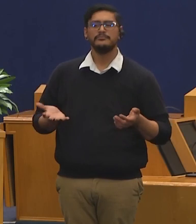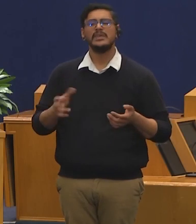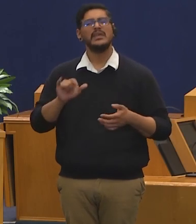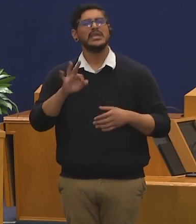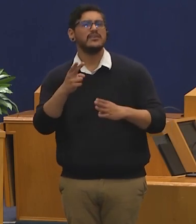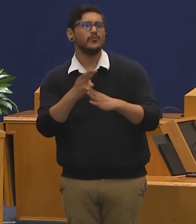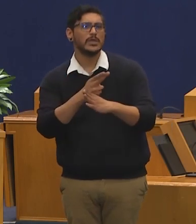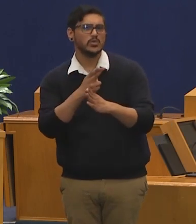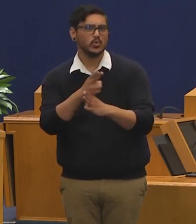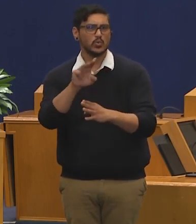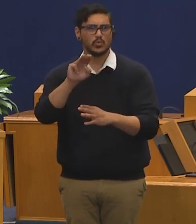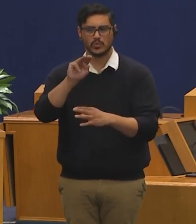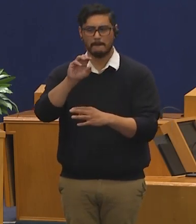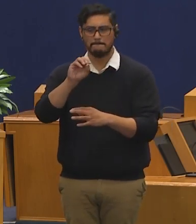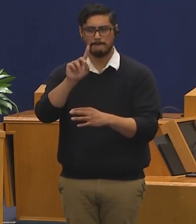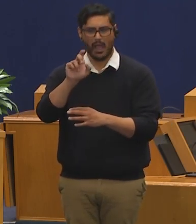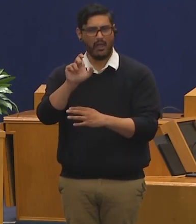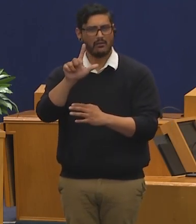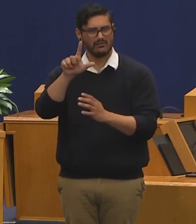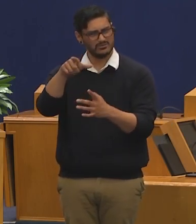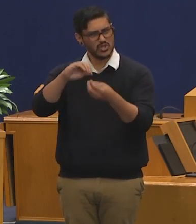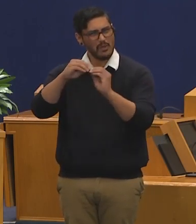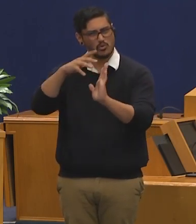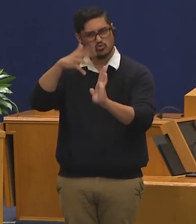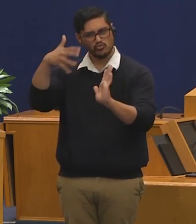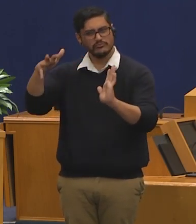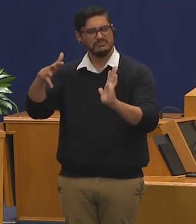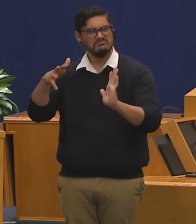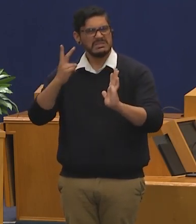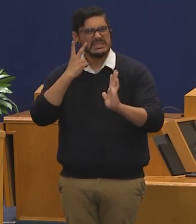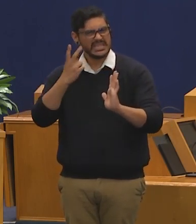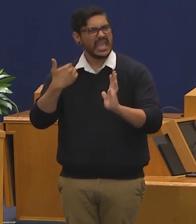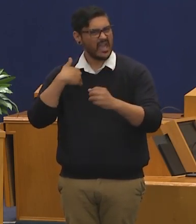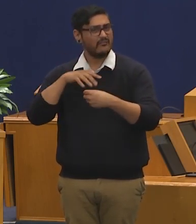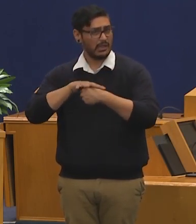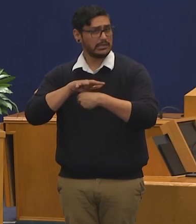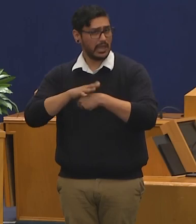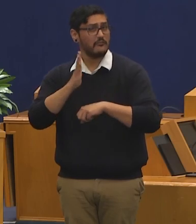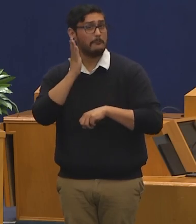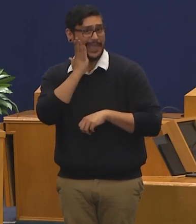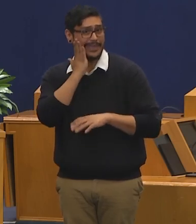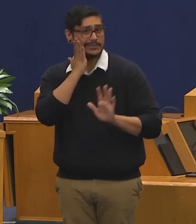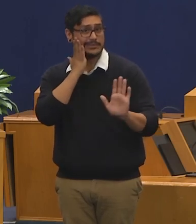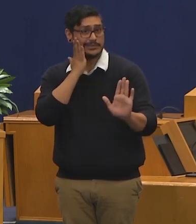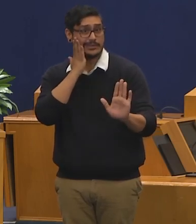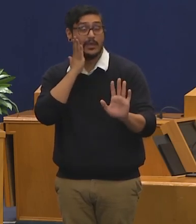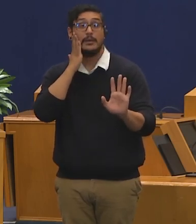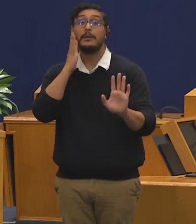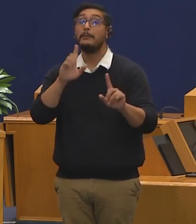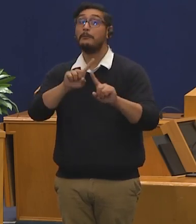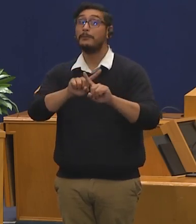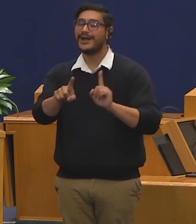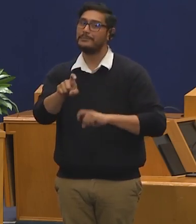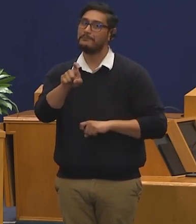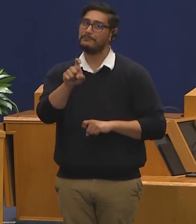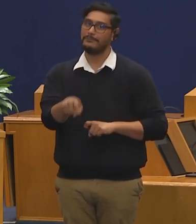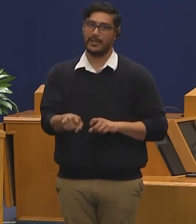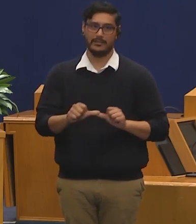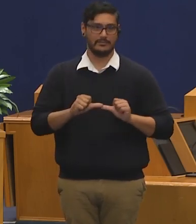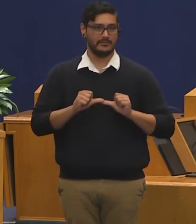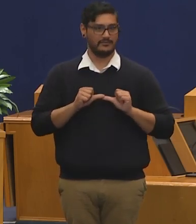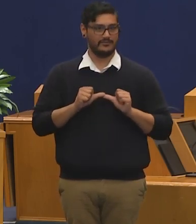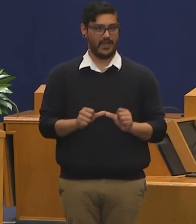pensamos que sí tenemos suficientes camas, sí seguimos con el sistema